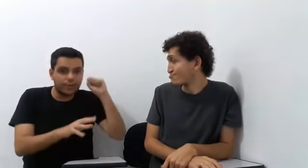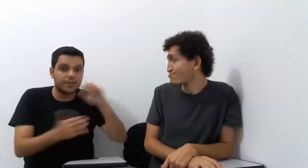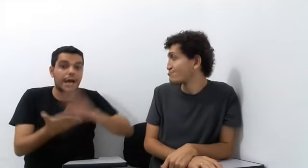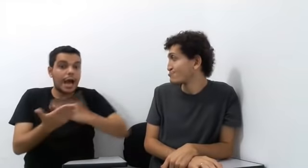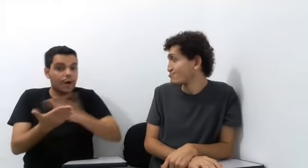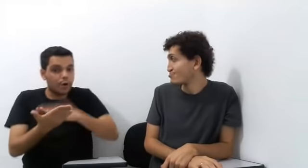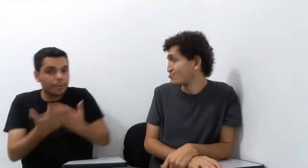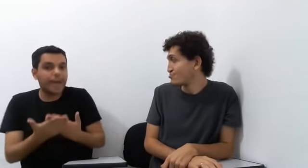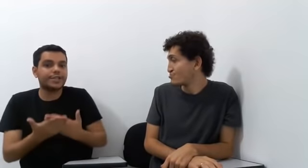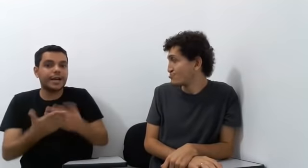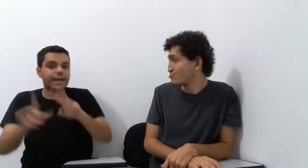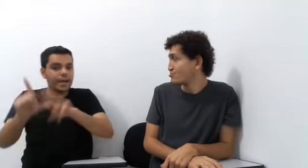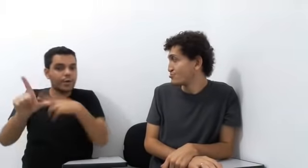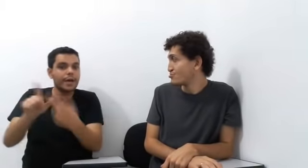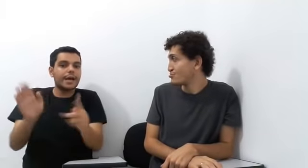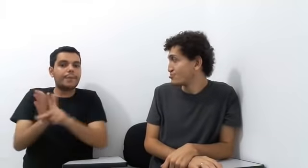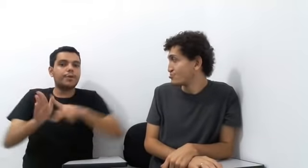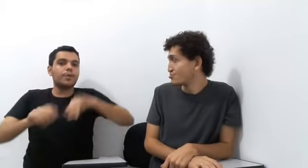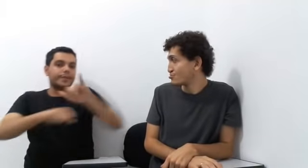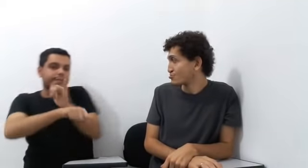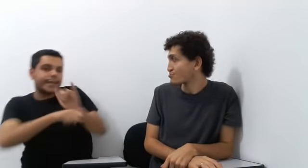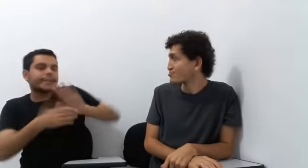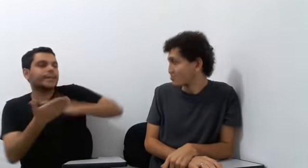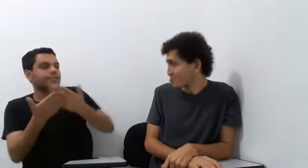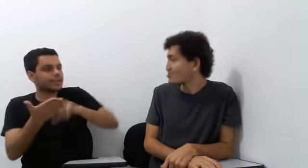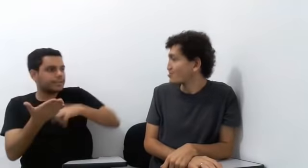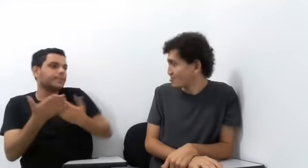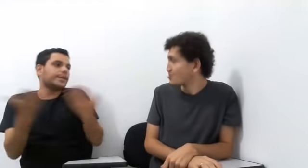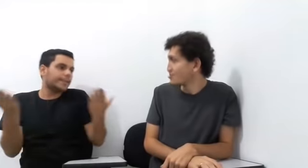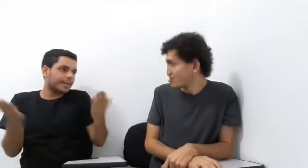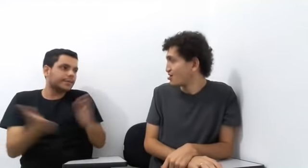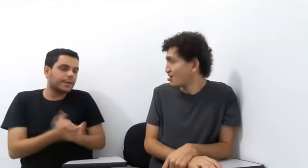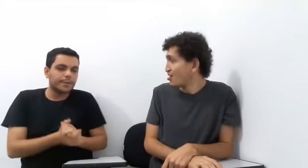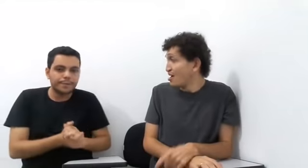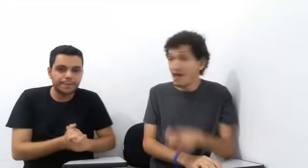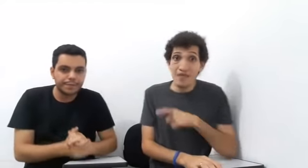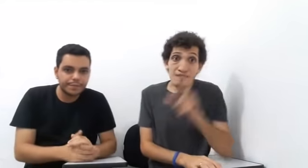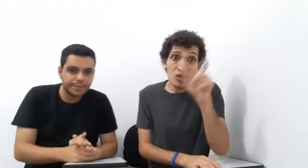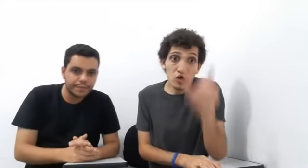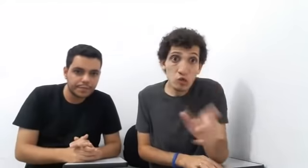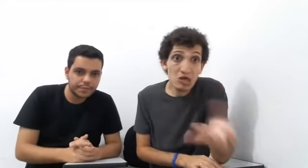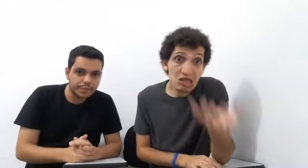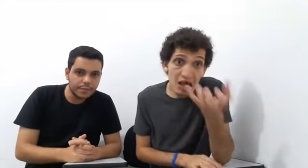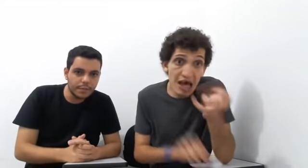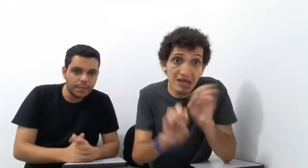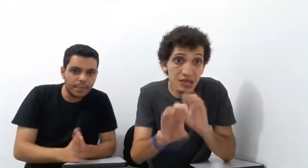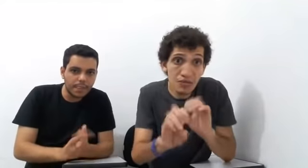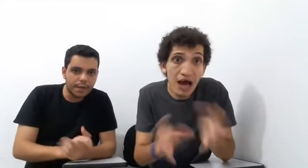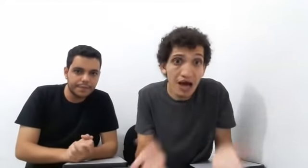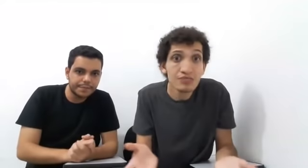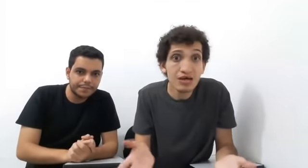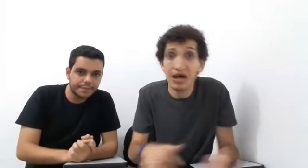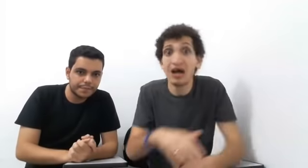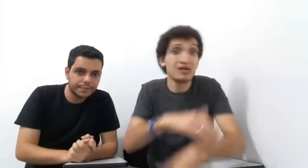Né? Agora o bacharel é próprio as estratégias de tradução e interpretação. Tem pessoa que é ensinar, né?